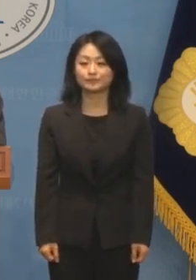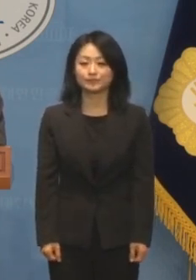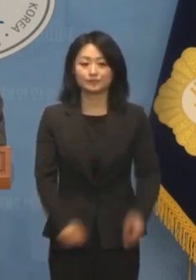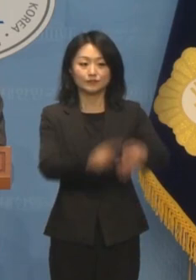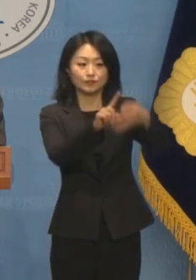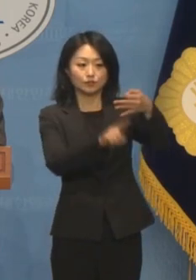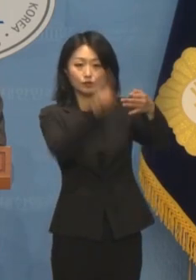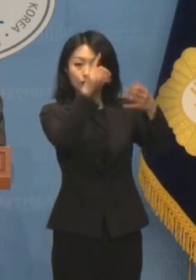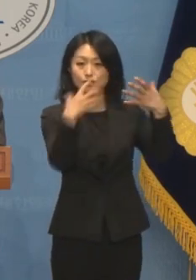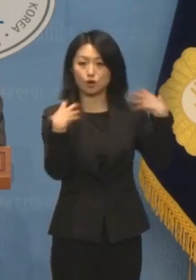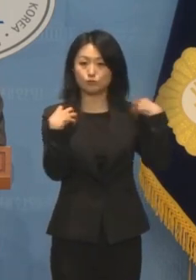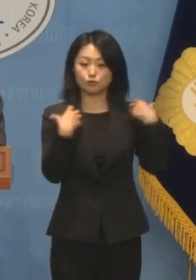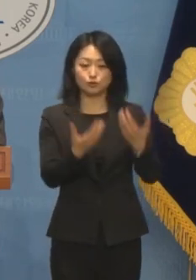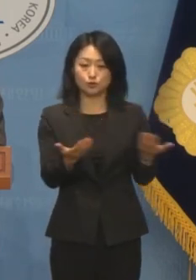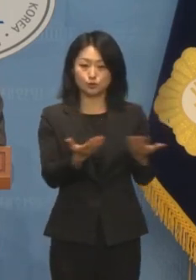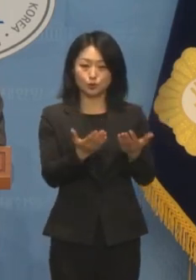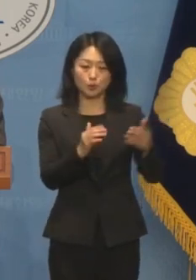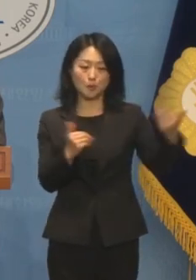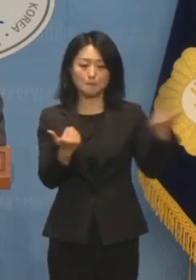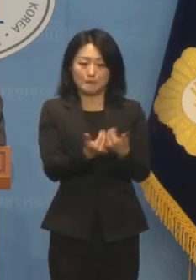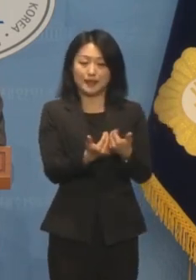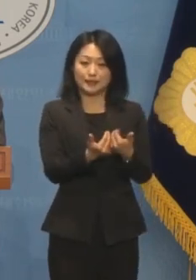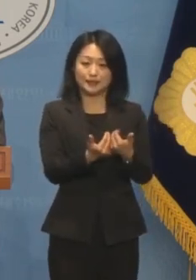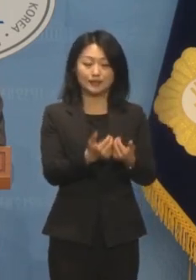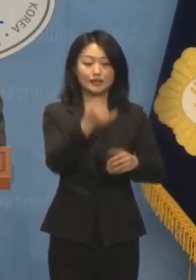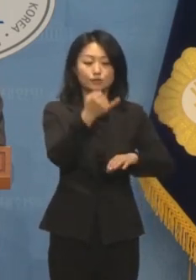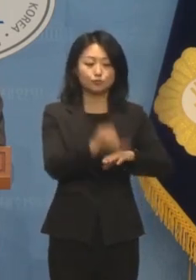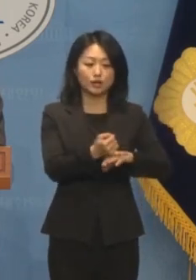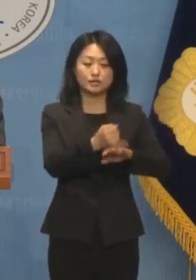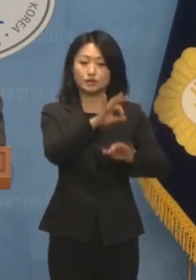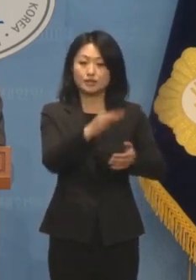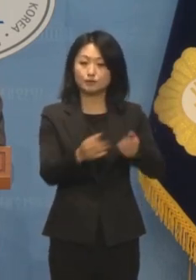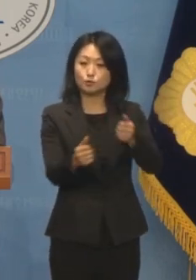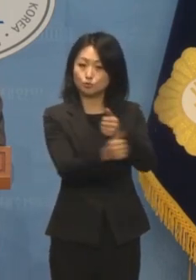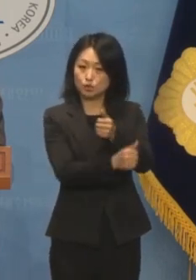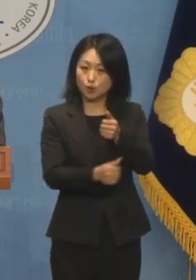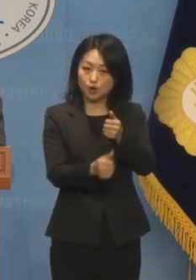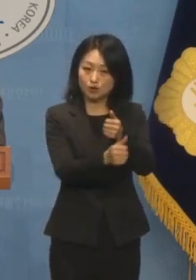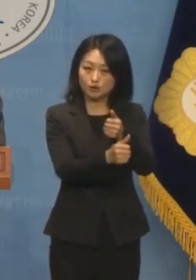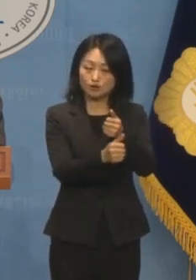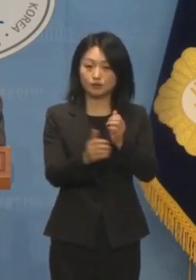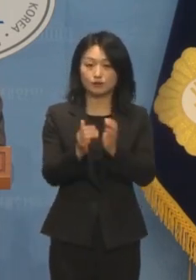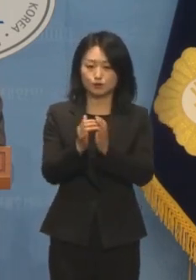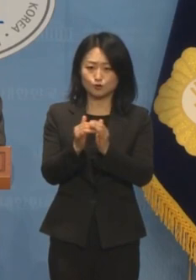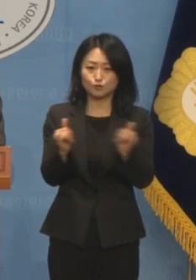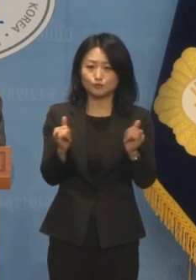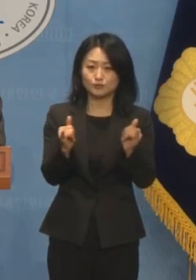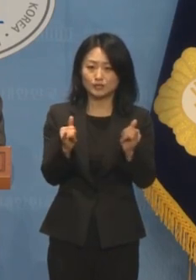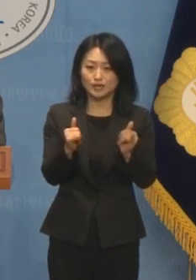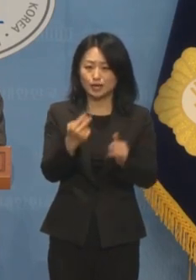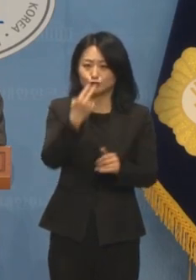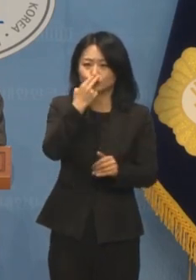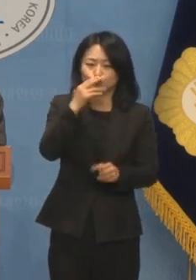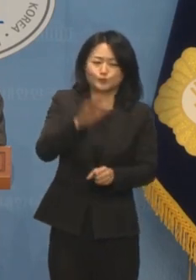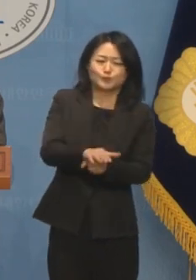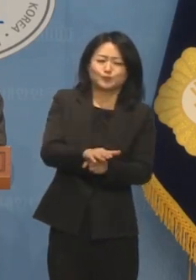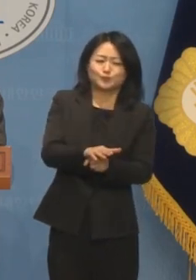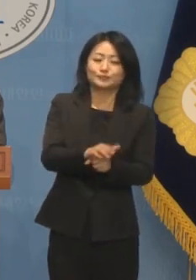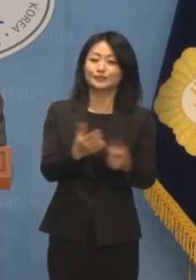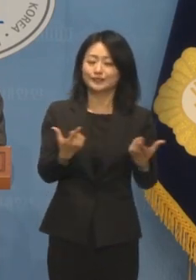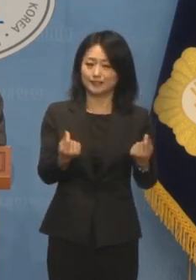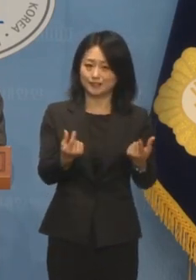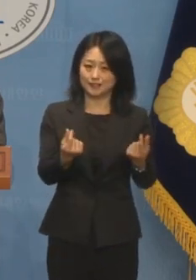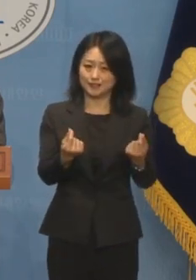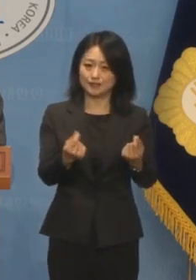윤석열 정부의 반노동 편향적인 최저임금위원회 민생 숨통 조일 것입니다. 윤석열